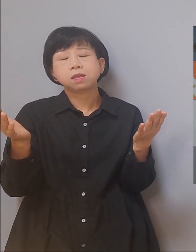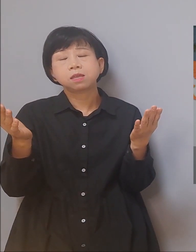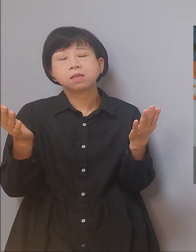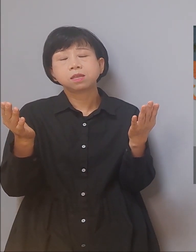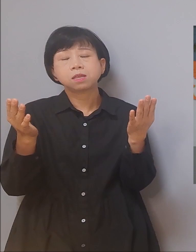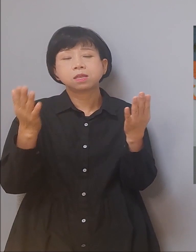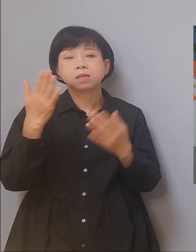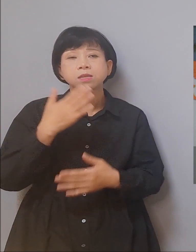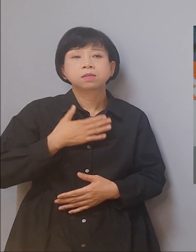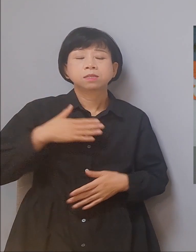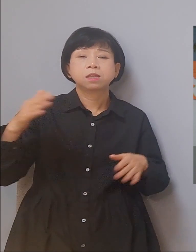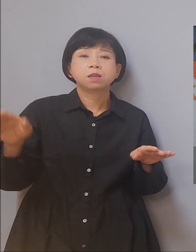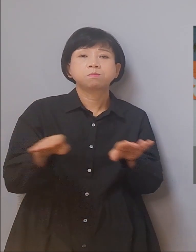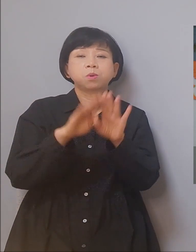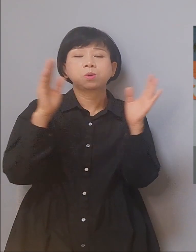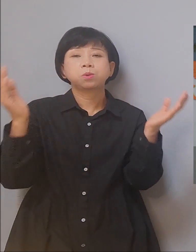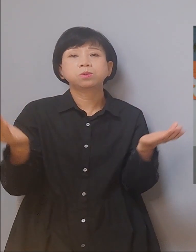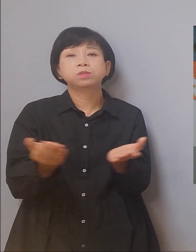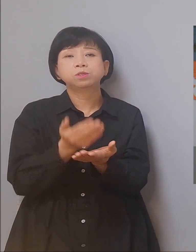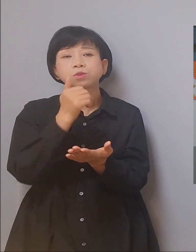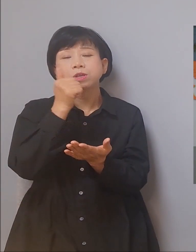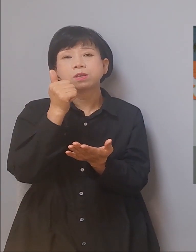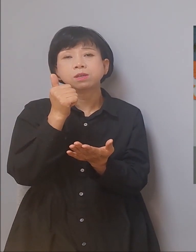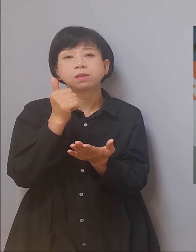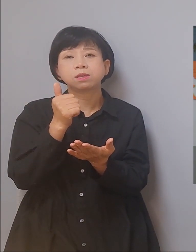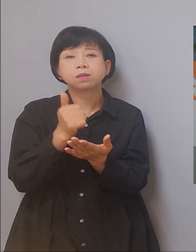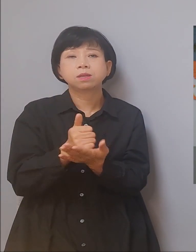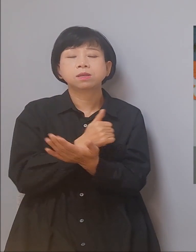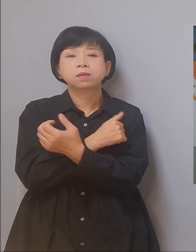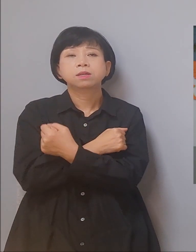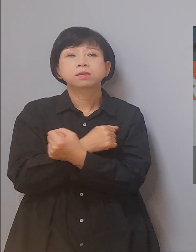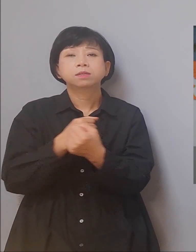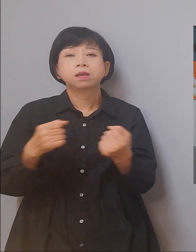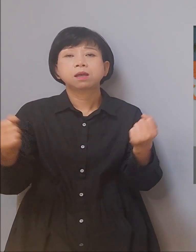찬양하세. 내 모든 죄